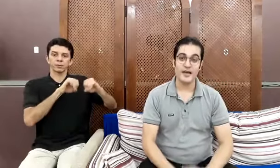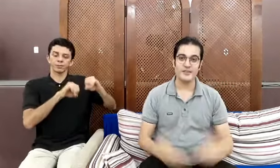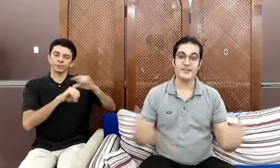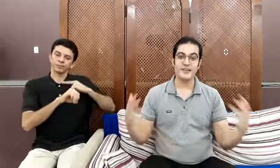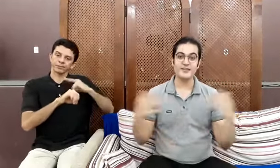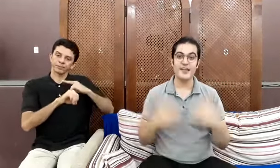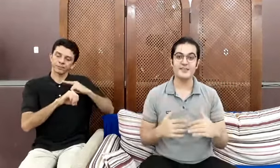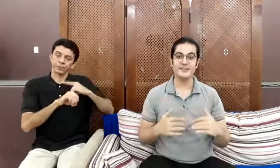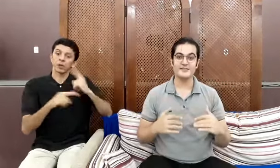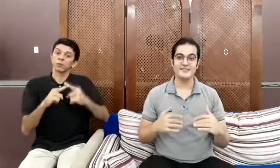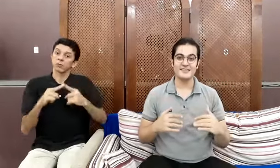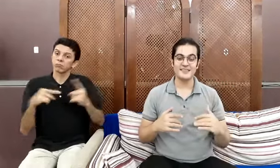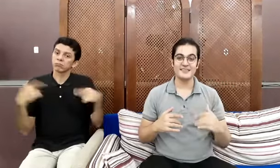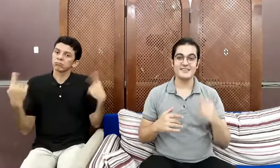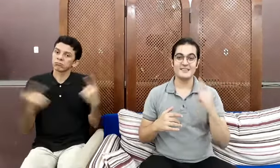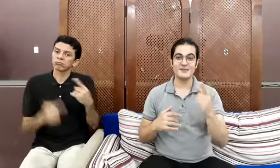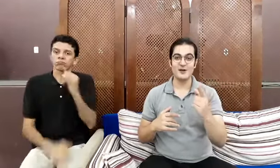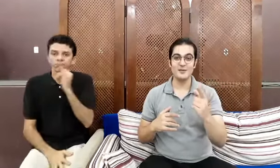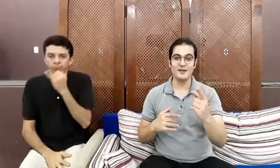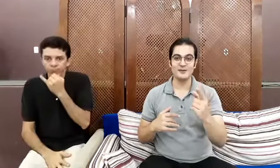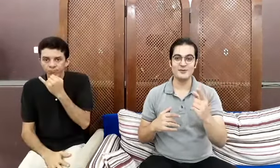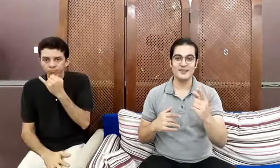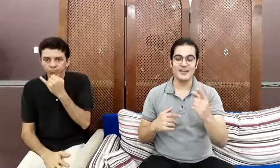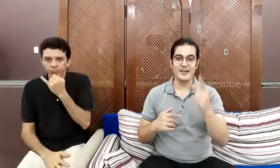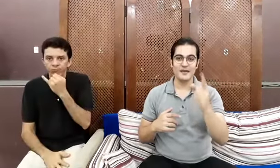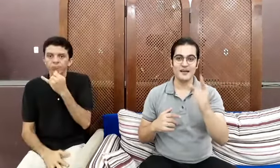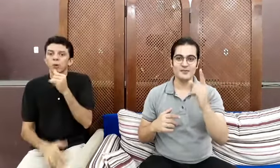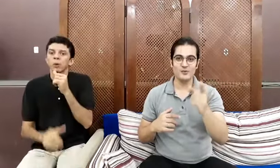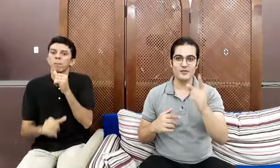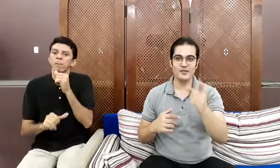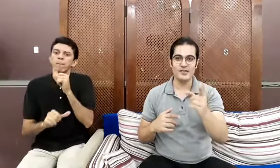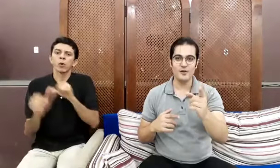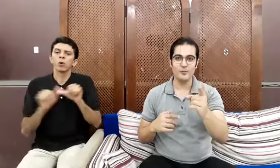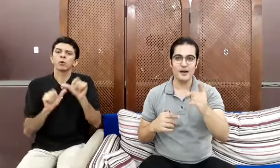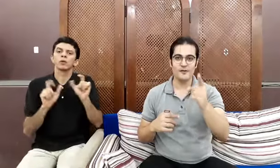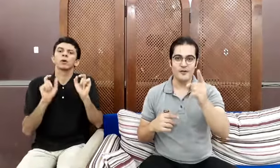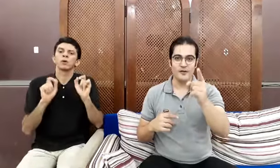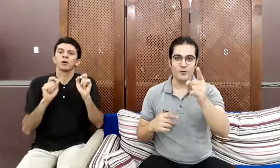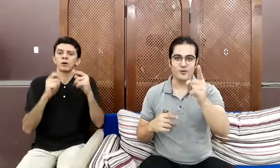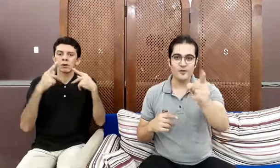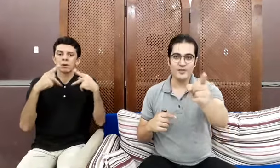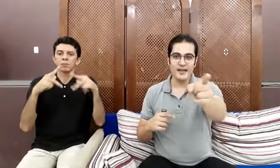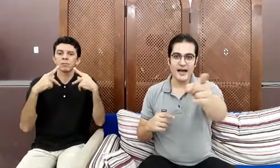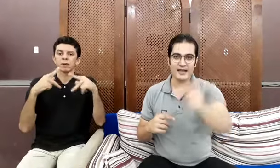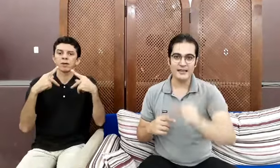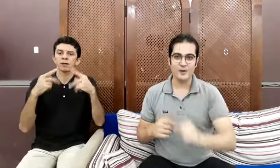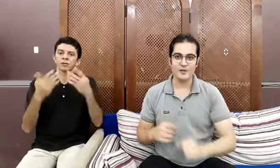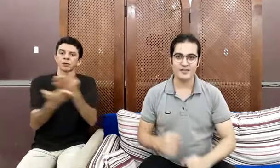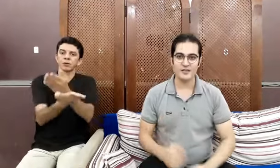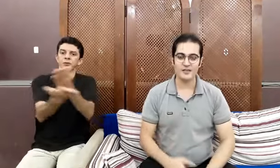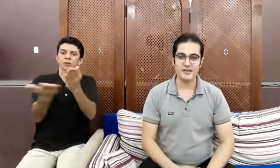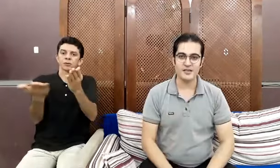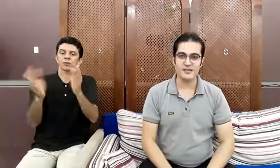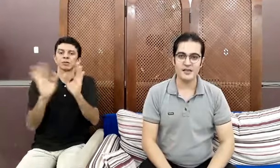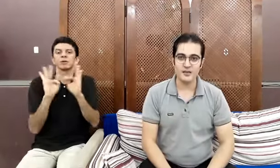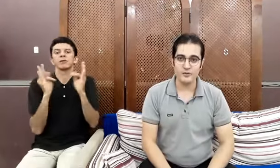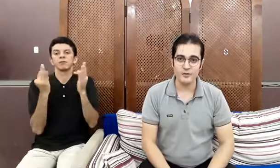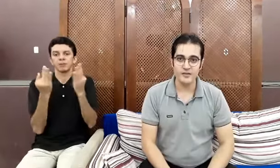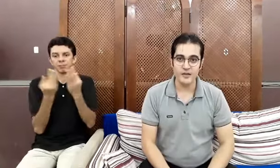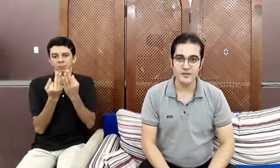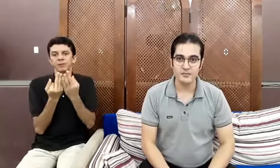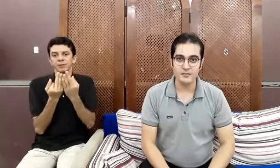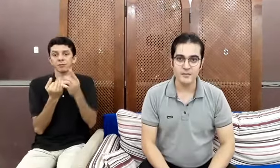porque a nossa tristeza está se transformando em pregação do Evangelho para o teu familiar que está ouvindo essa mensagem aí, sentado